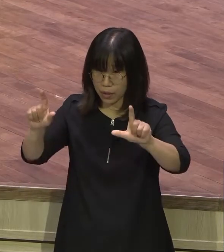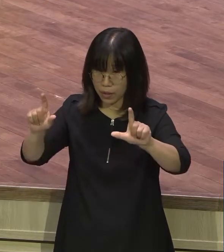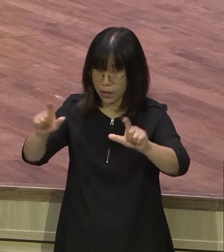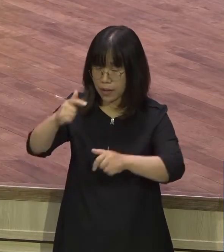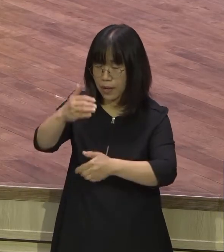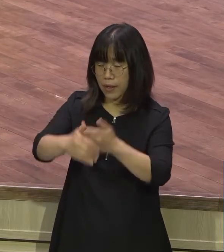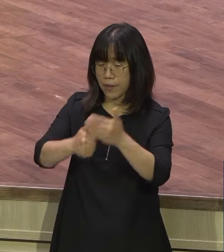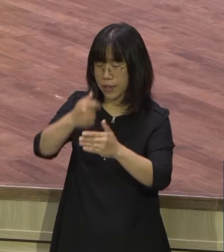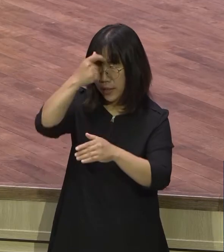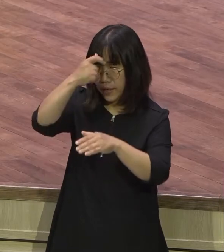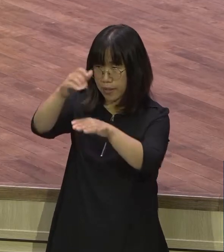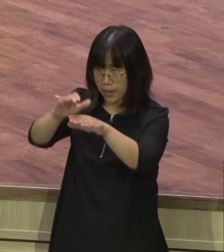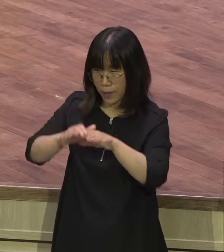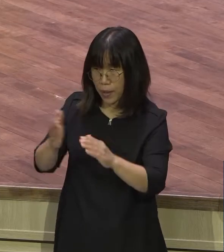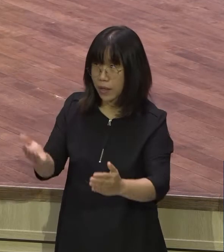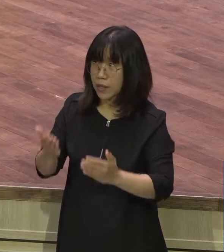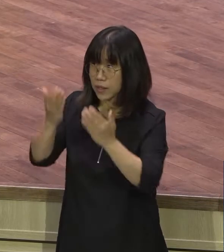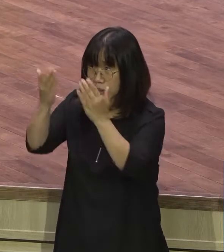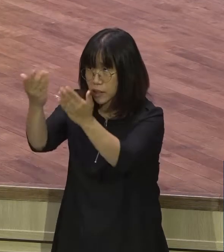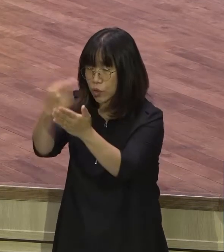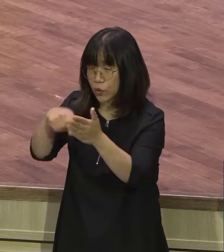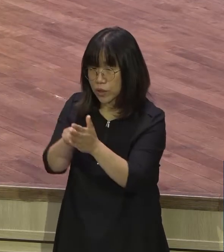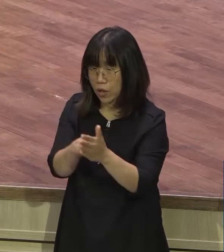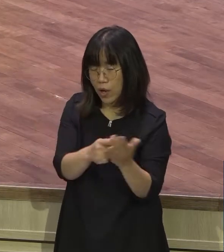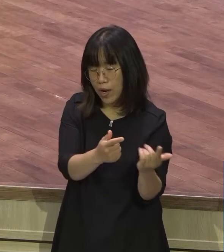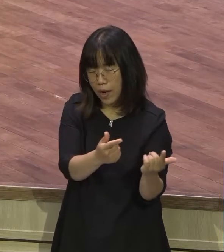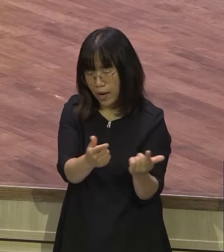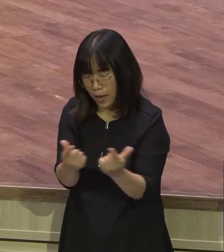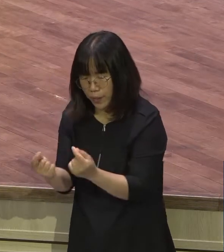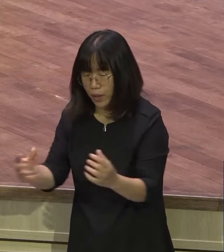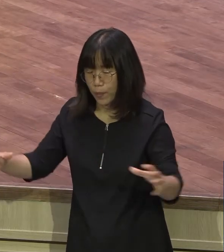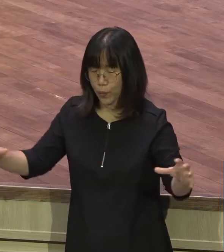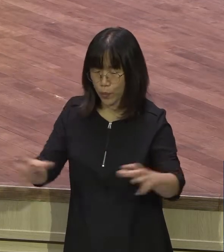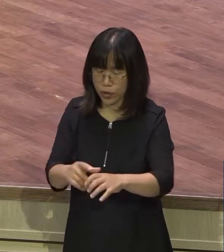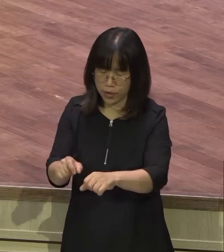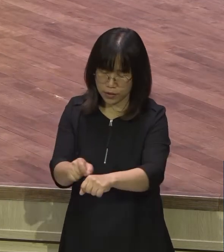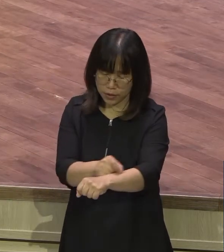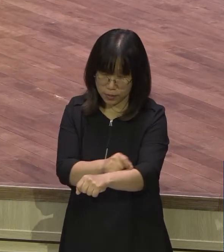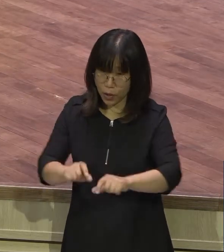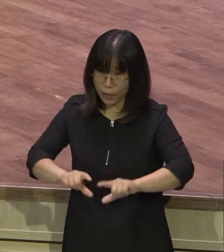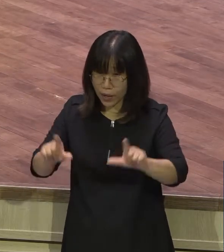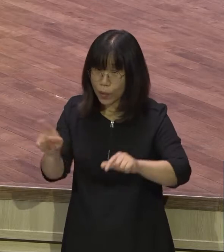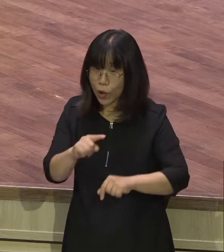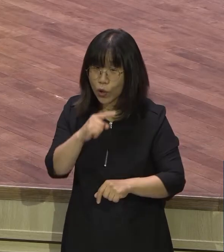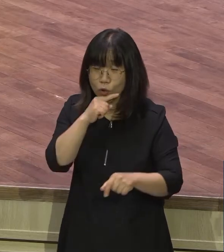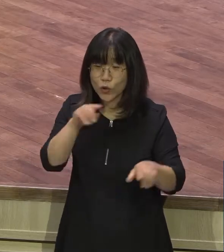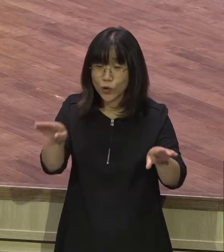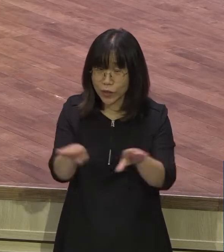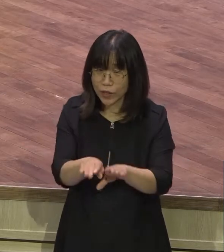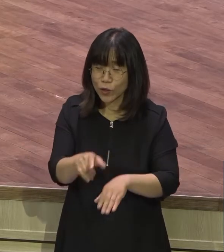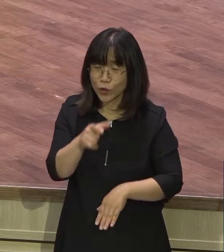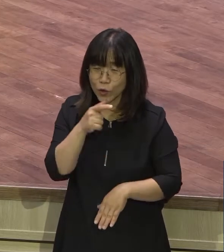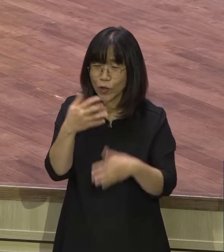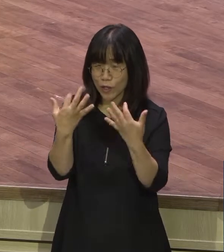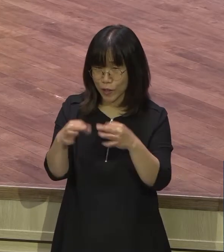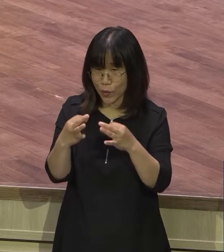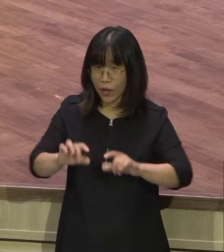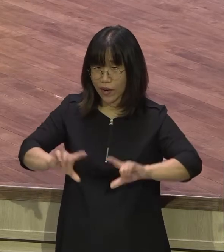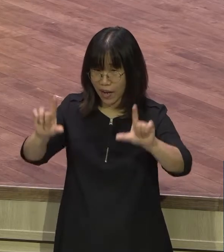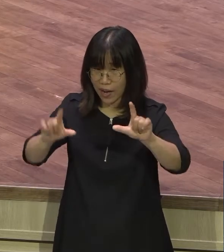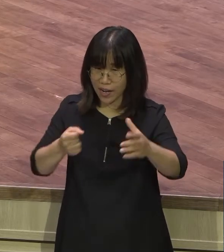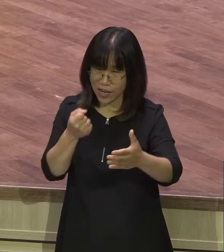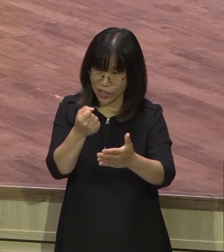앞에 예배 드리기 위해서 함께 모이는 특별한 날을 정했어요. 우리가 주일 날 수요일 날 금요일 날 날을 정했잖아요.